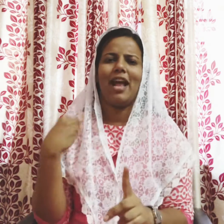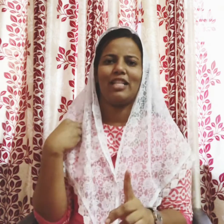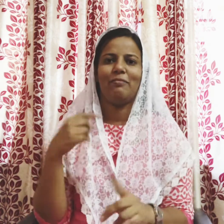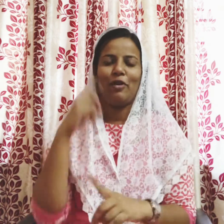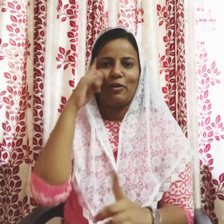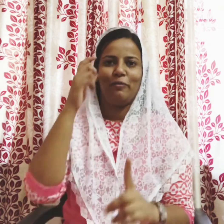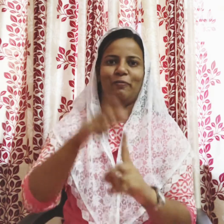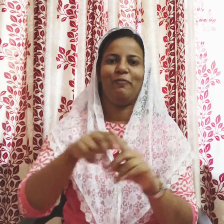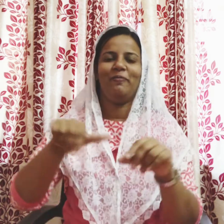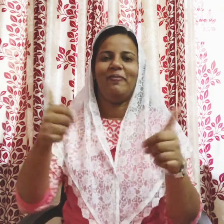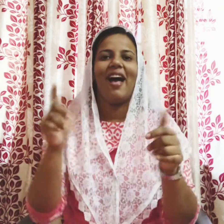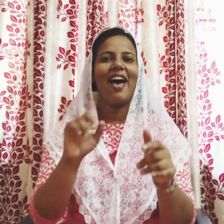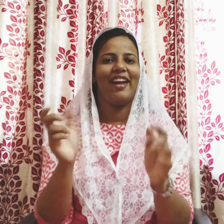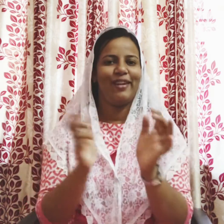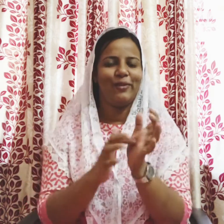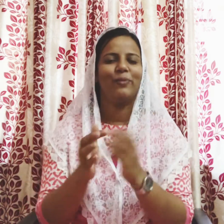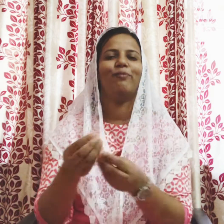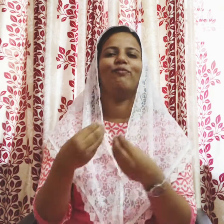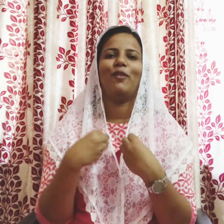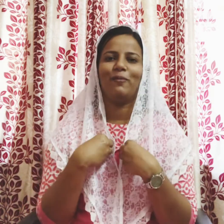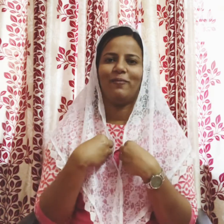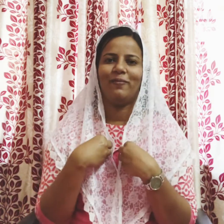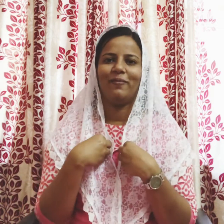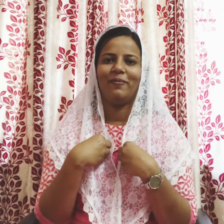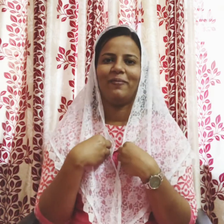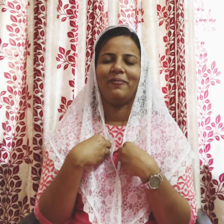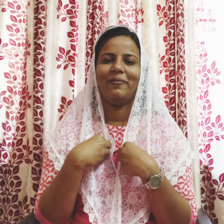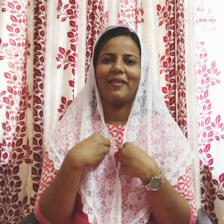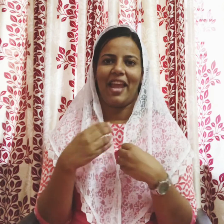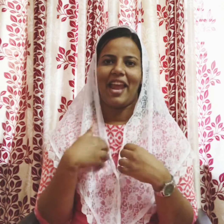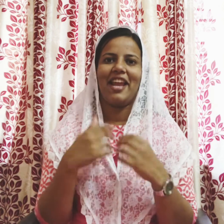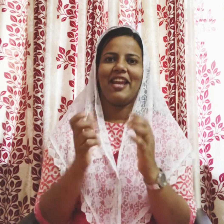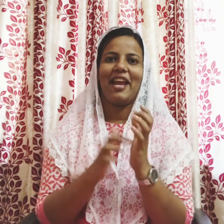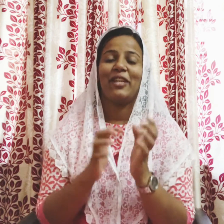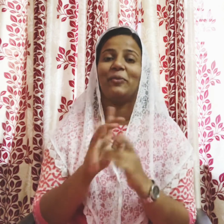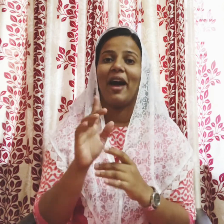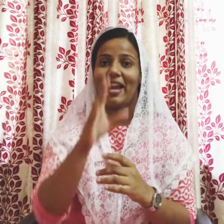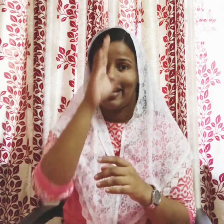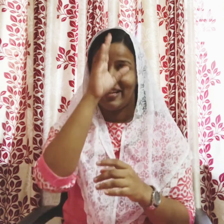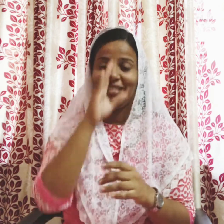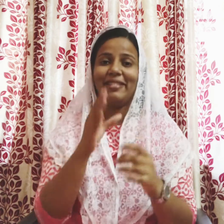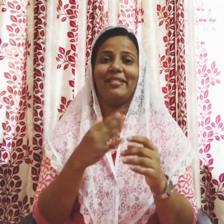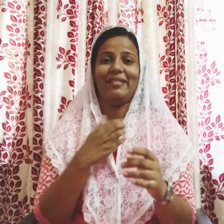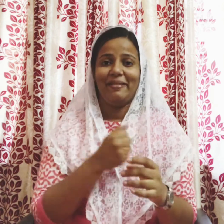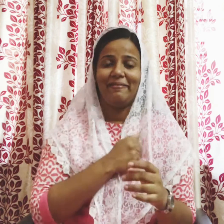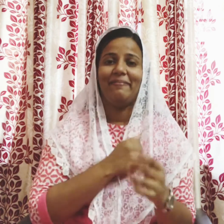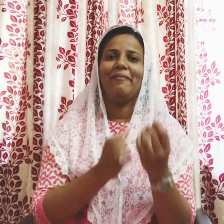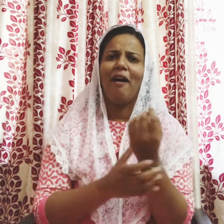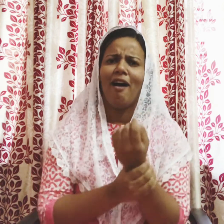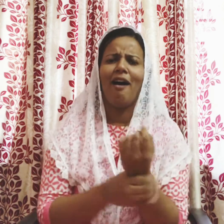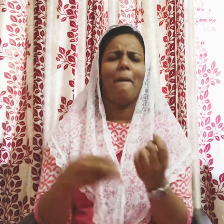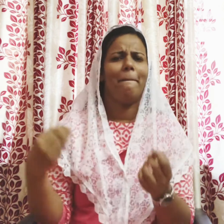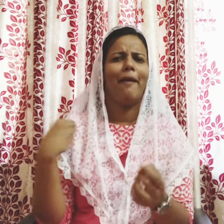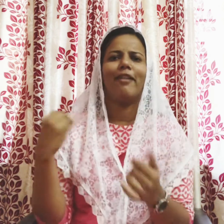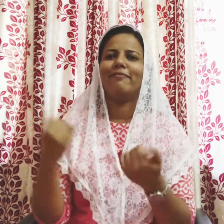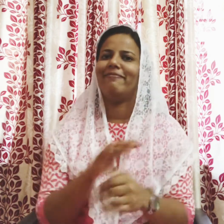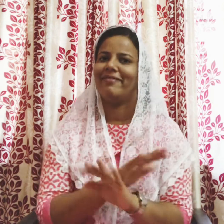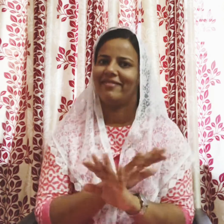എന്നെ ജയോത്സവമായി നടത്തുന്ന കർത്താവ് എനിക്കുണ്ട്. എൻ്റെ യഹോവ എൻ്റെ ഇടയന, എനിക്കൊരിക്കലും മുട്ടുണ്ടാകത്തില്ല.